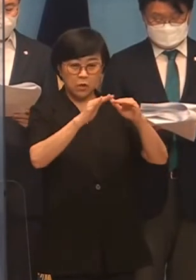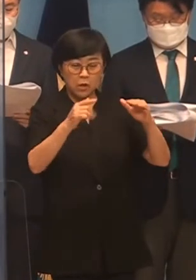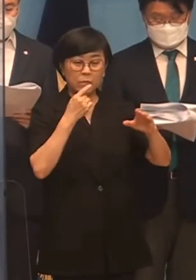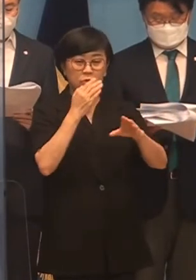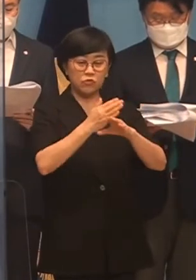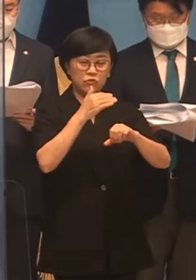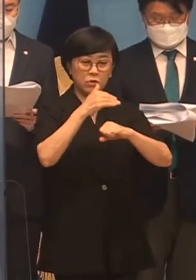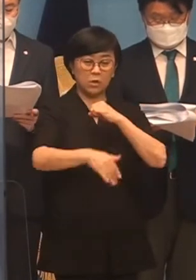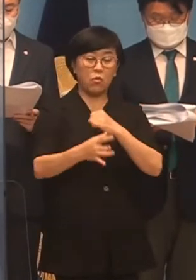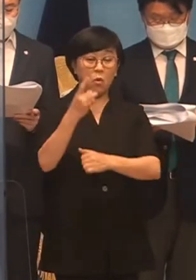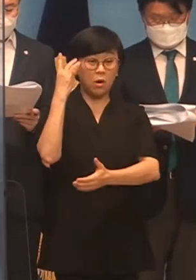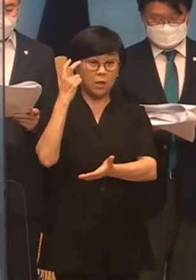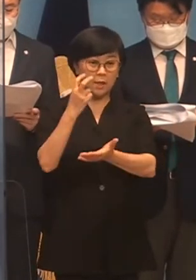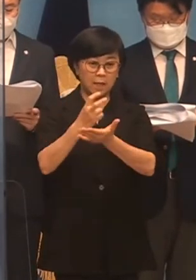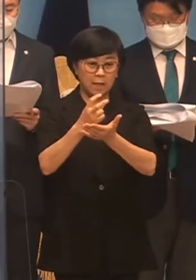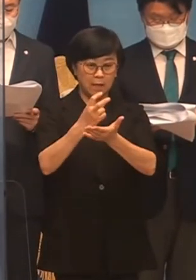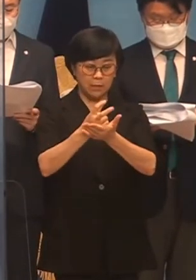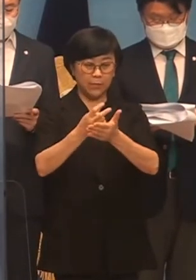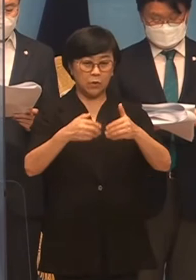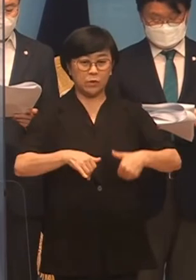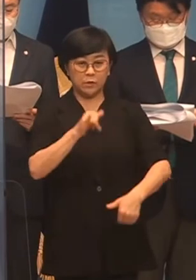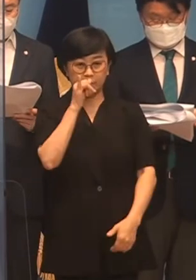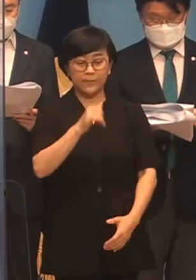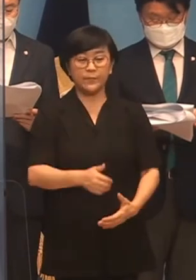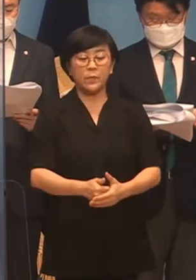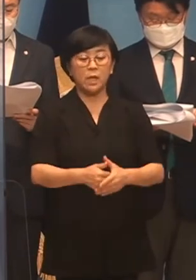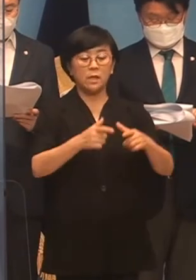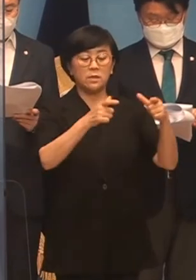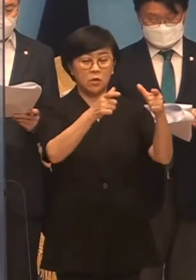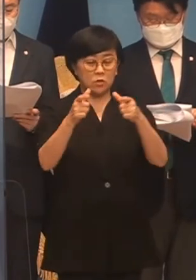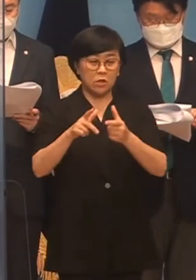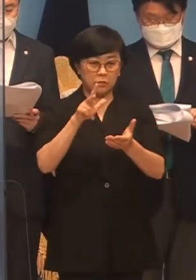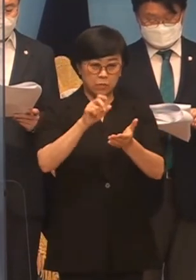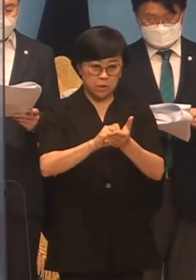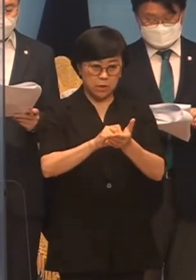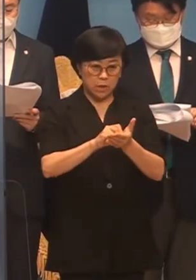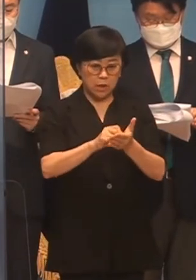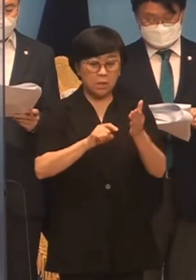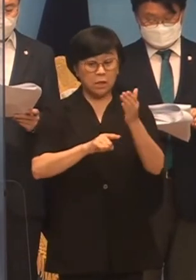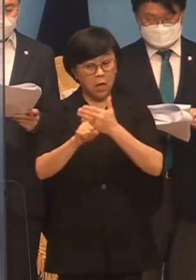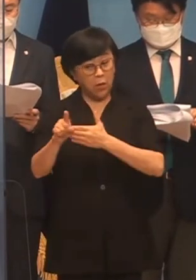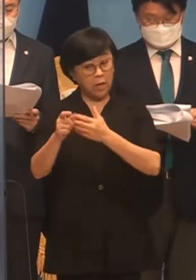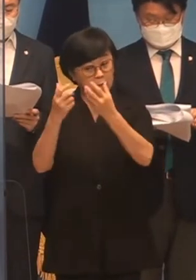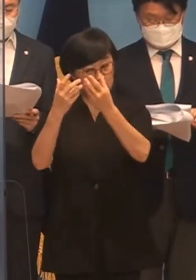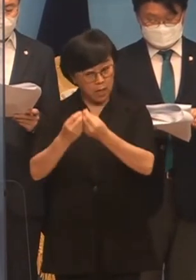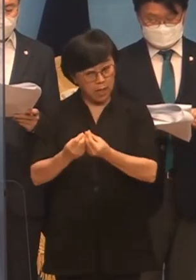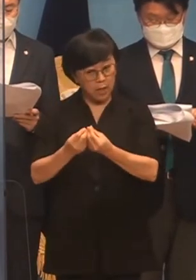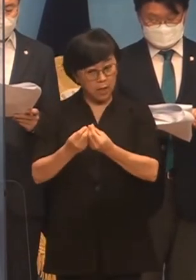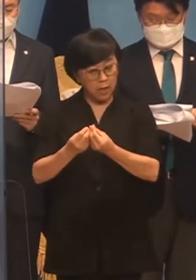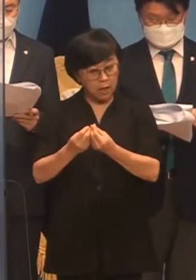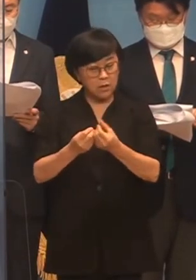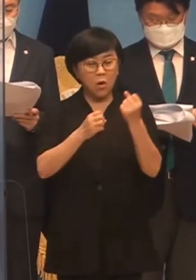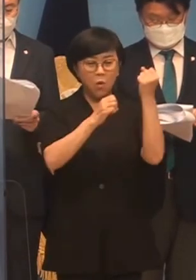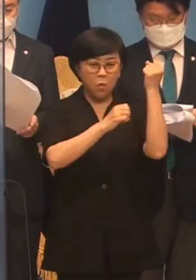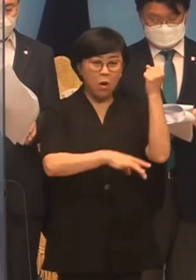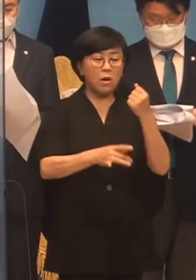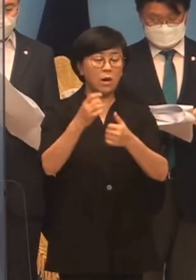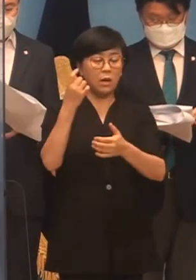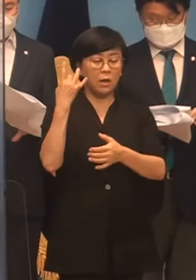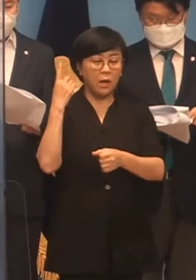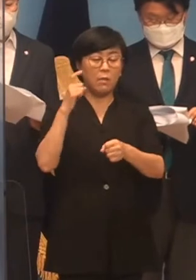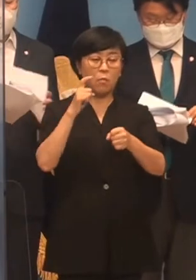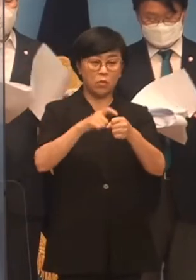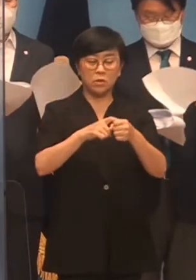적용되는 것이 기본 원칙입니다. 지역적인 문제나 일부의 예외적인 사례를 들어 본질을 흐리게 하는 건